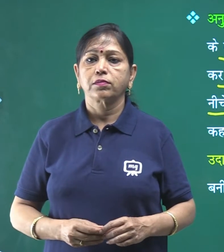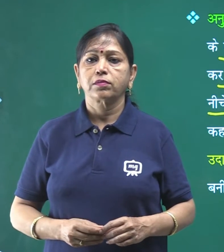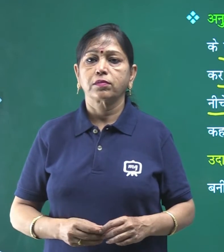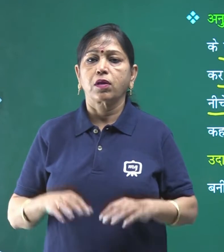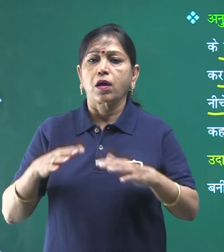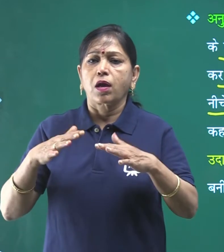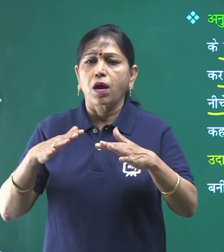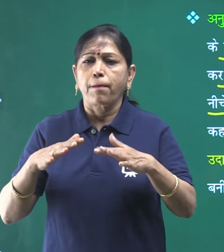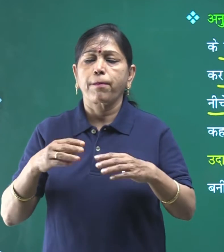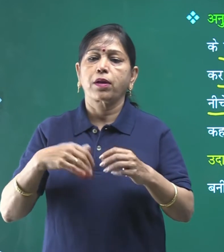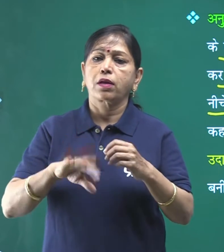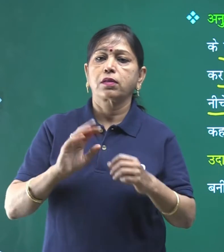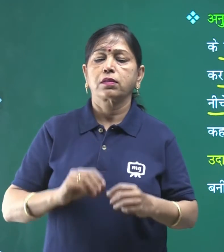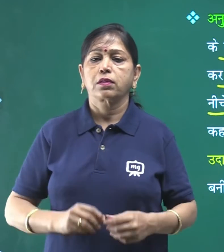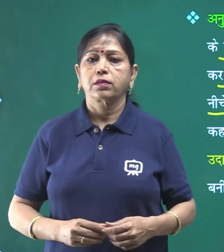कंपन करते हैं,